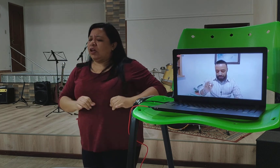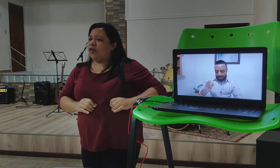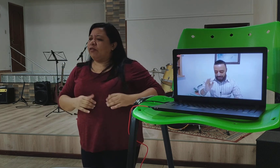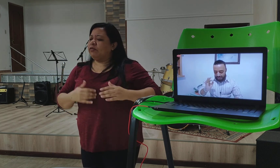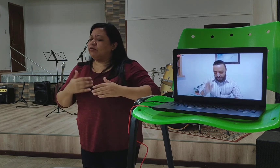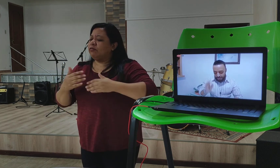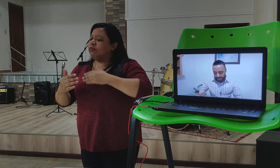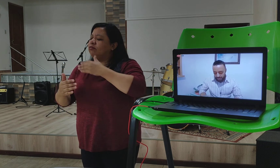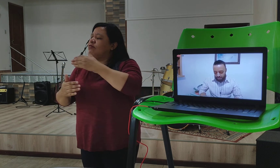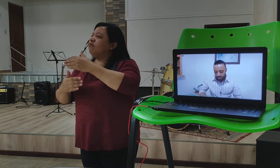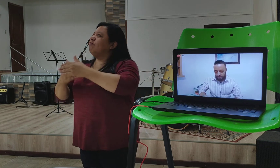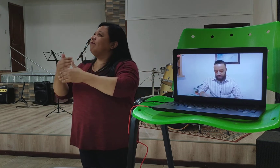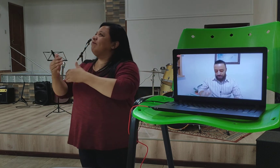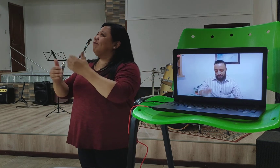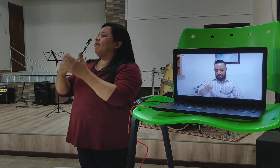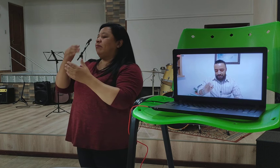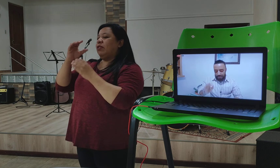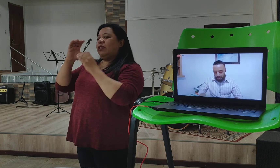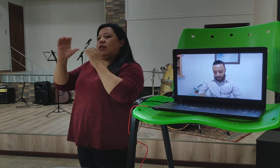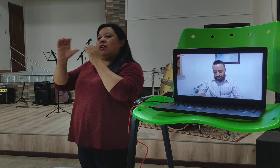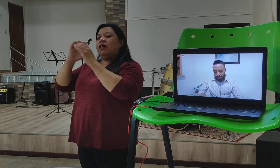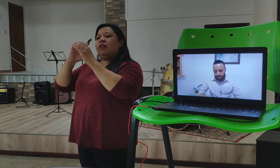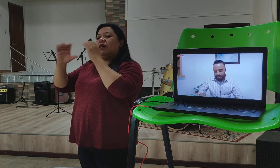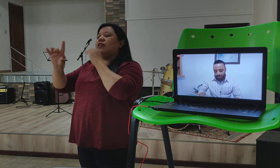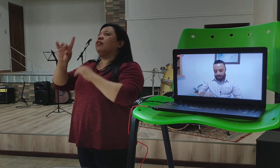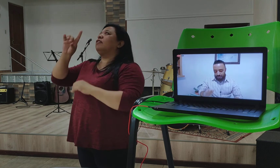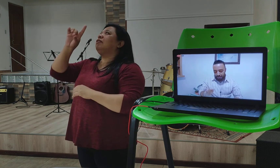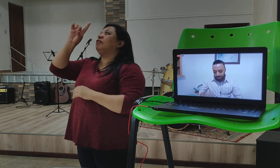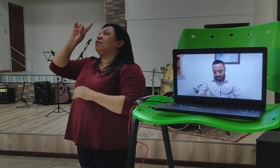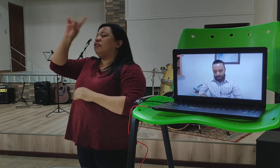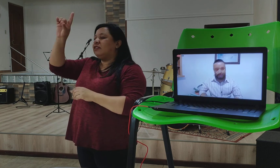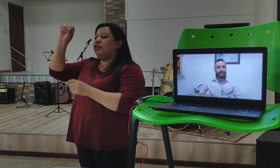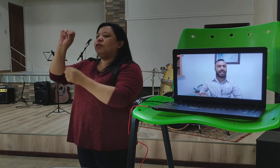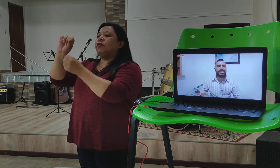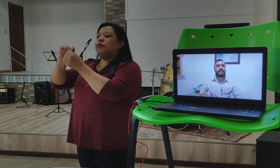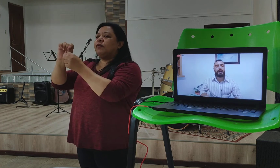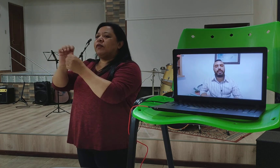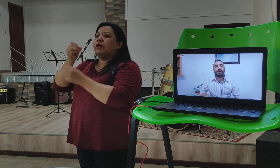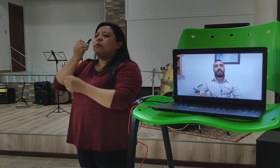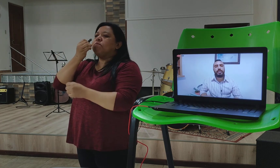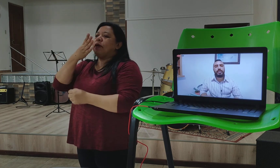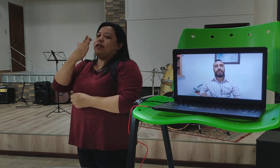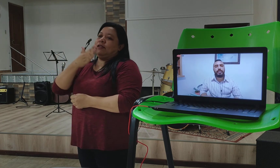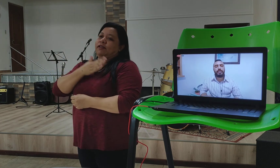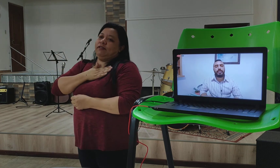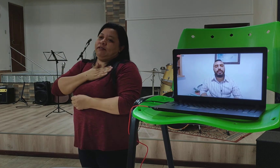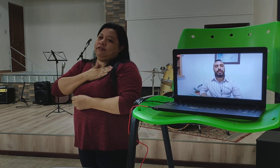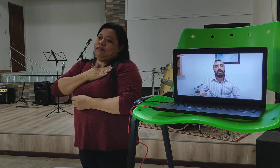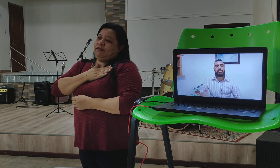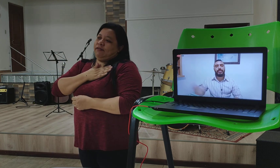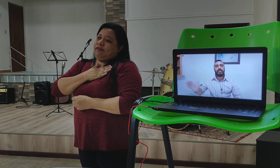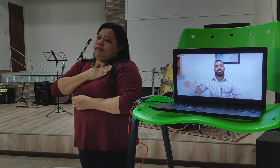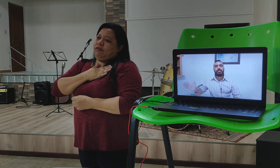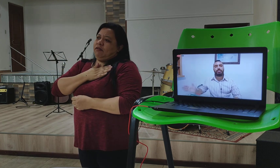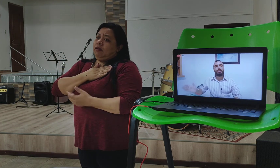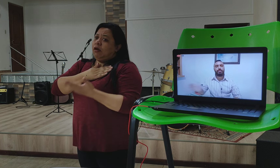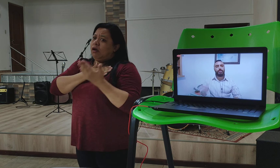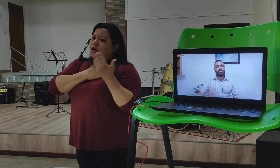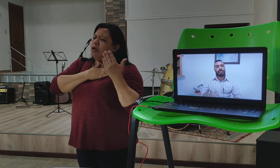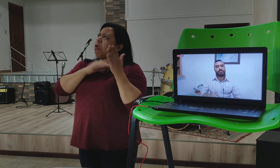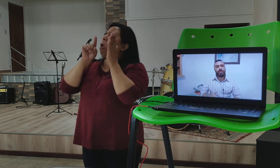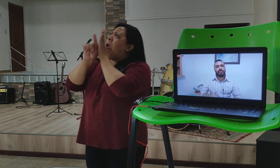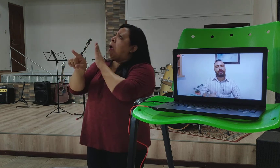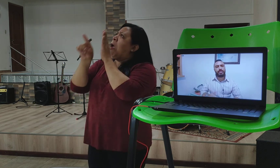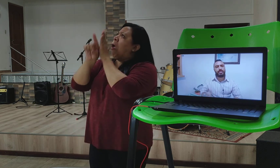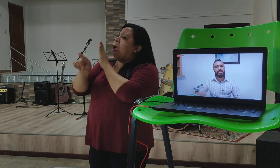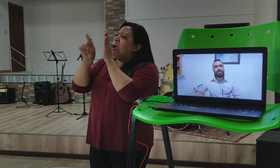porquanto me tem feito muito bem. Mas espera aí. Ele não estava questionando Deus por conta